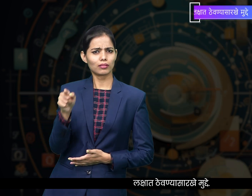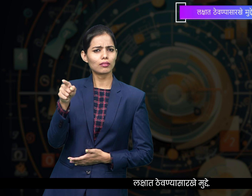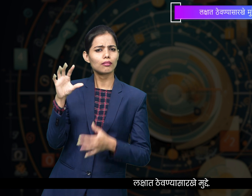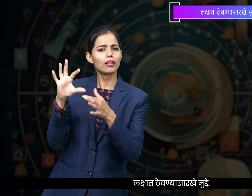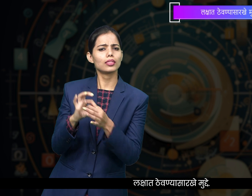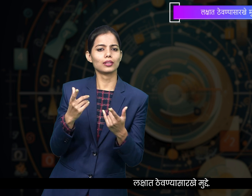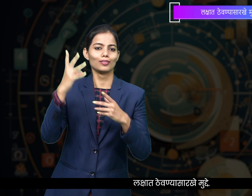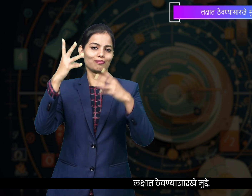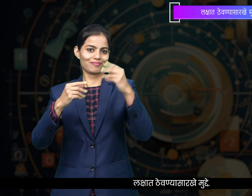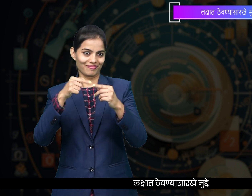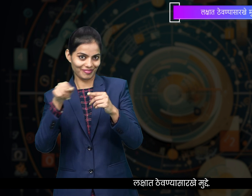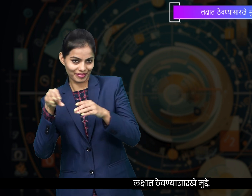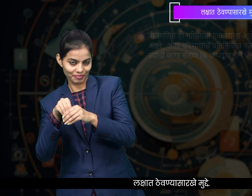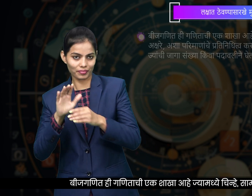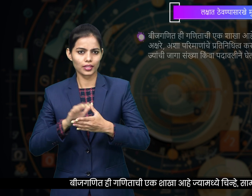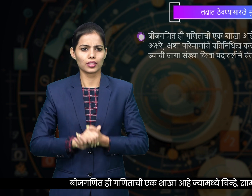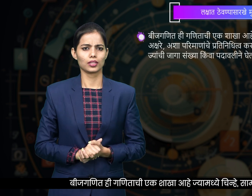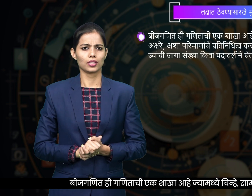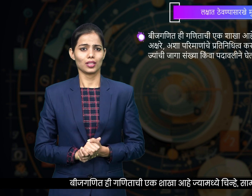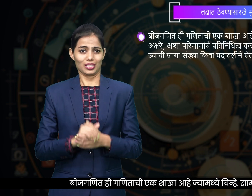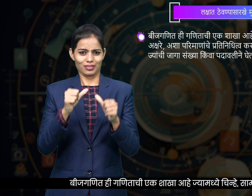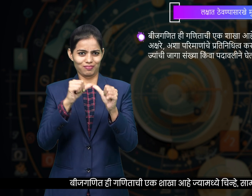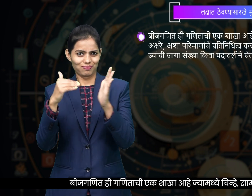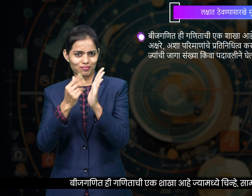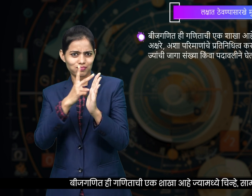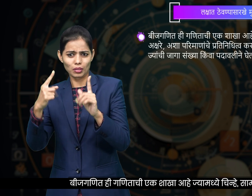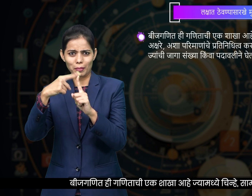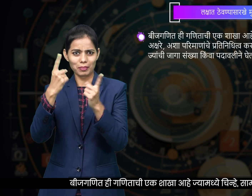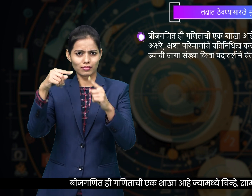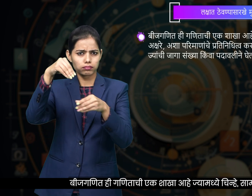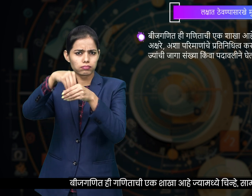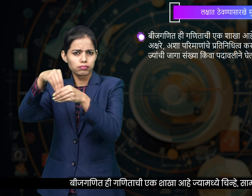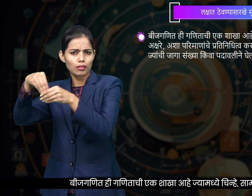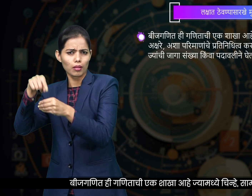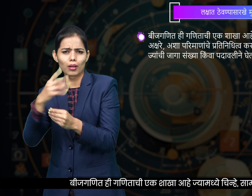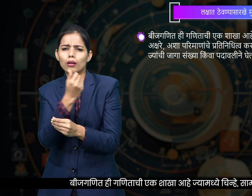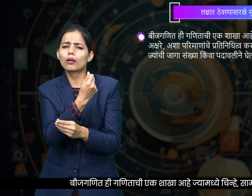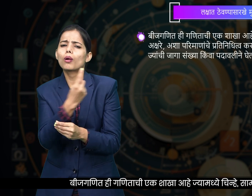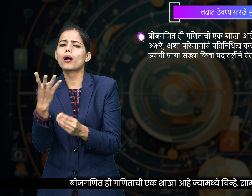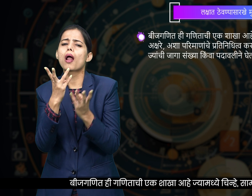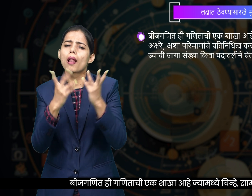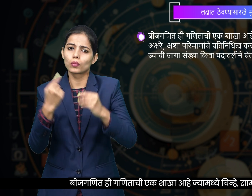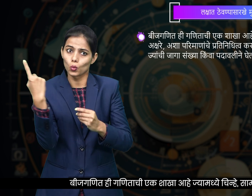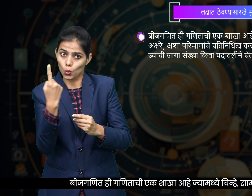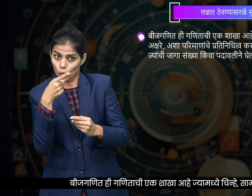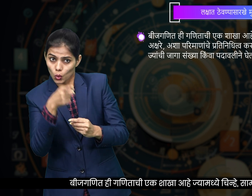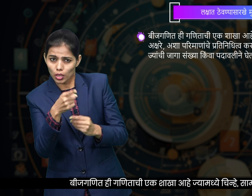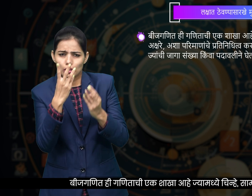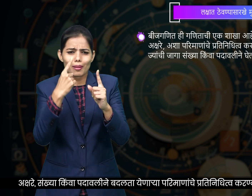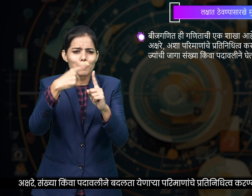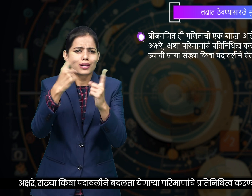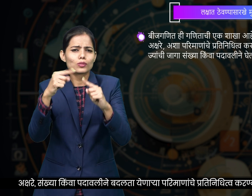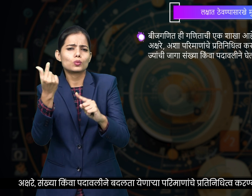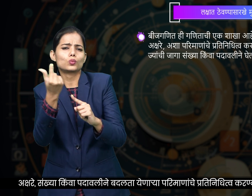लक्षात ठेवण्यासारखे मुद्दे. बीजगणित ही गणिताची एक शाखा आहे आणि ज्यामध्ये चिन्हे